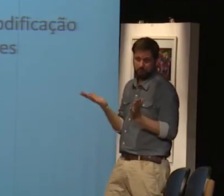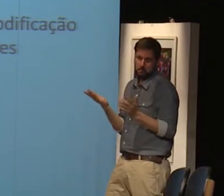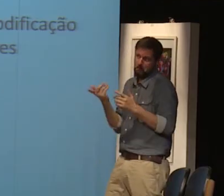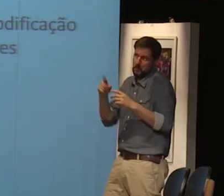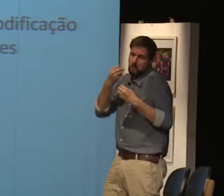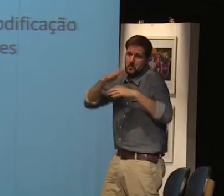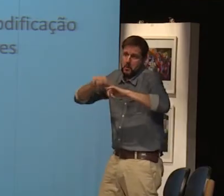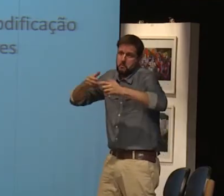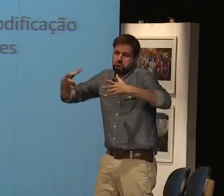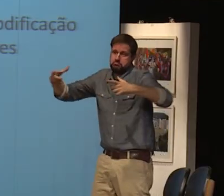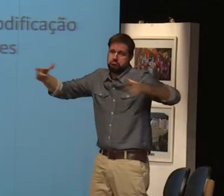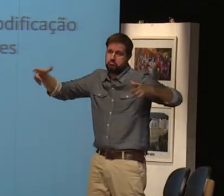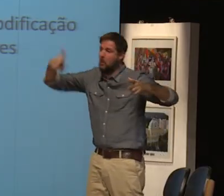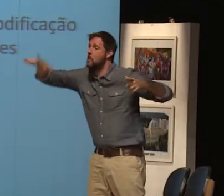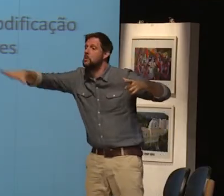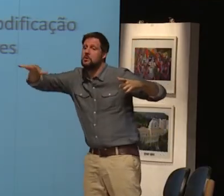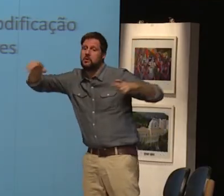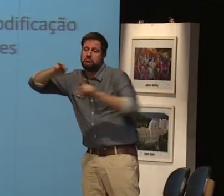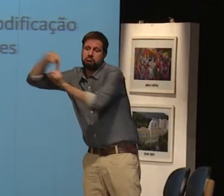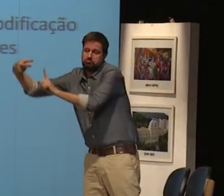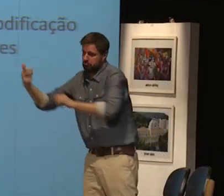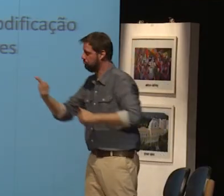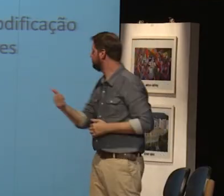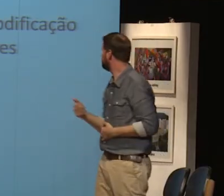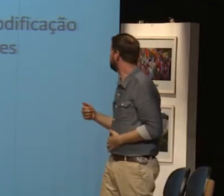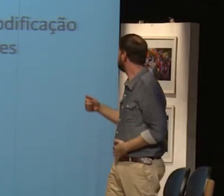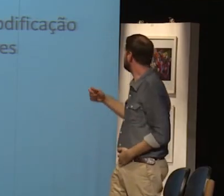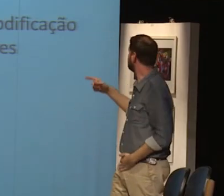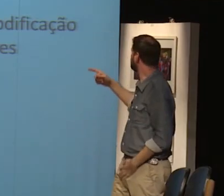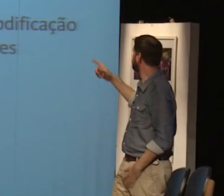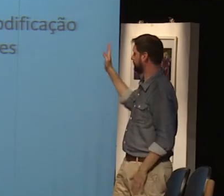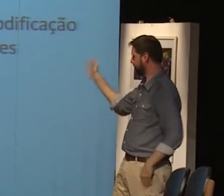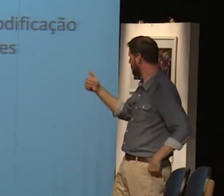perspectivas, mas isso vai crescendo e a gente vai tendo outra visão.